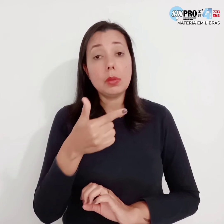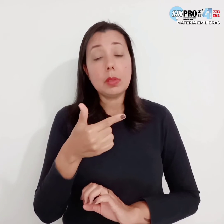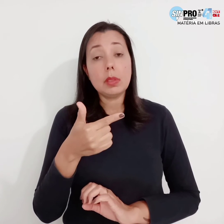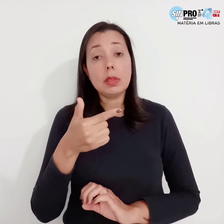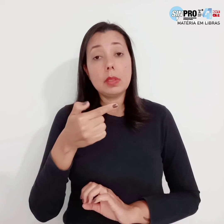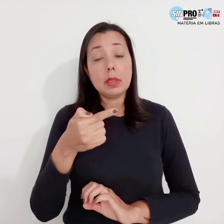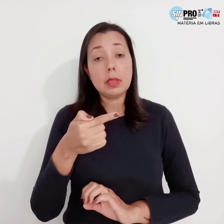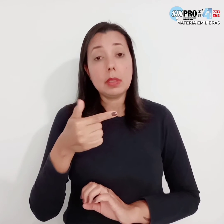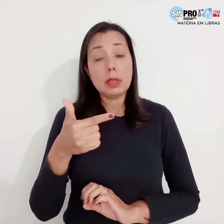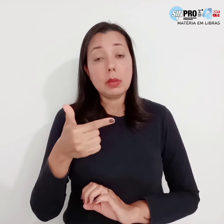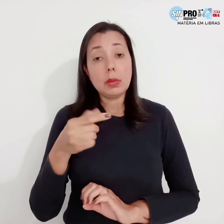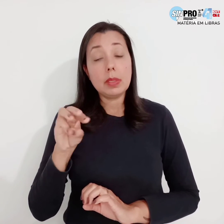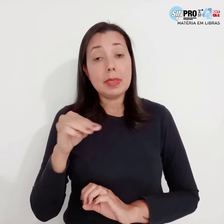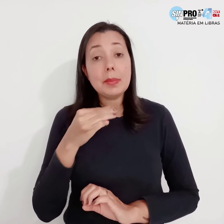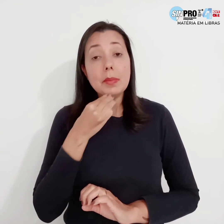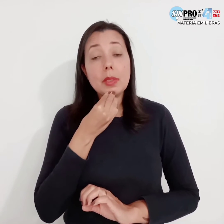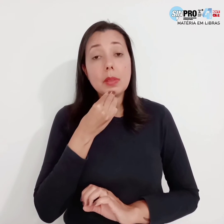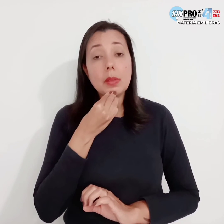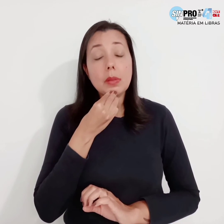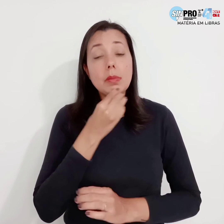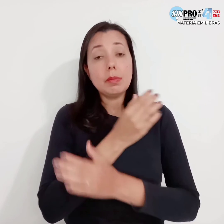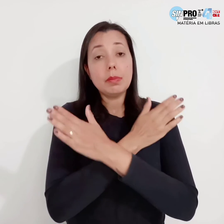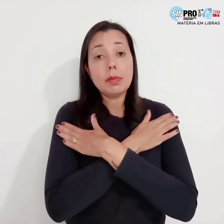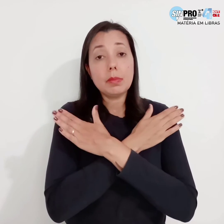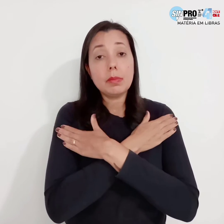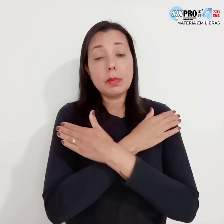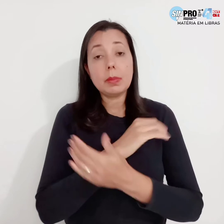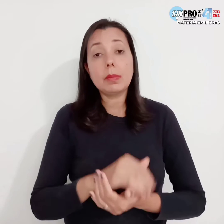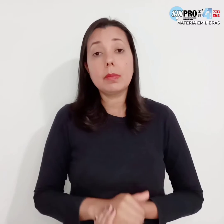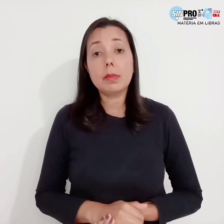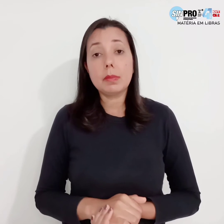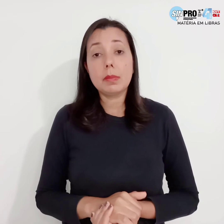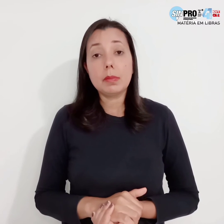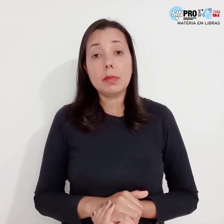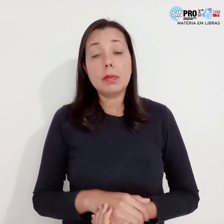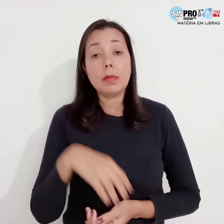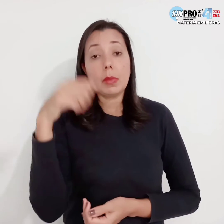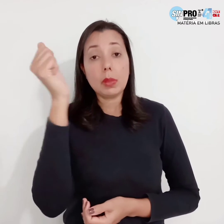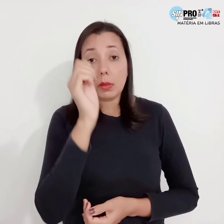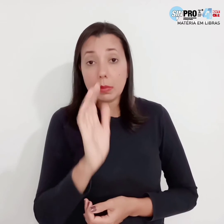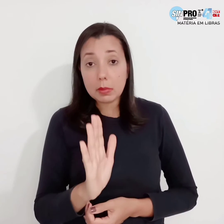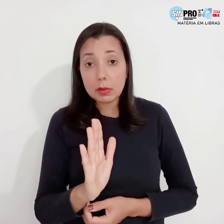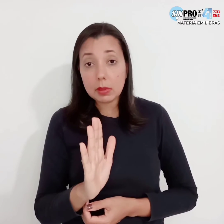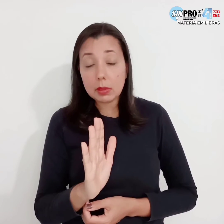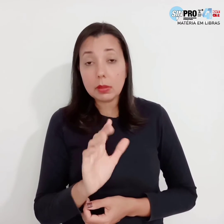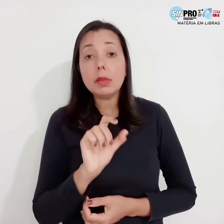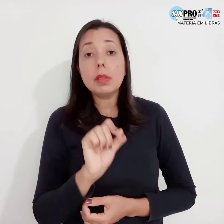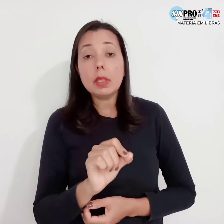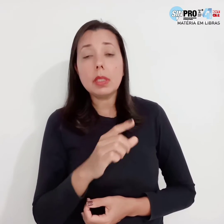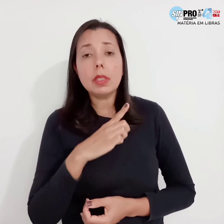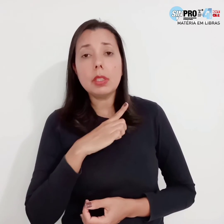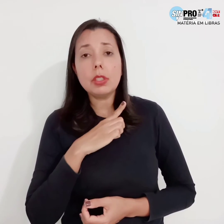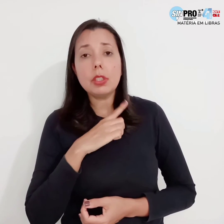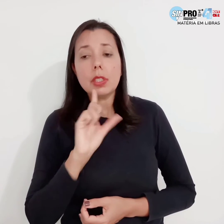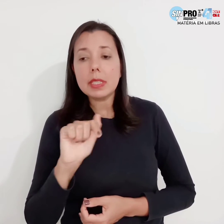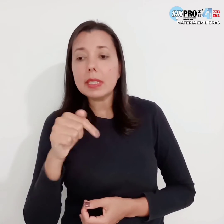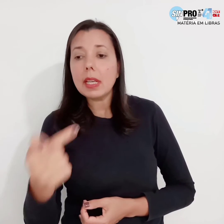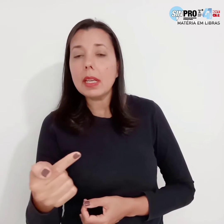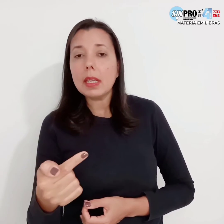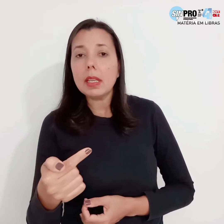14.272.000 desempregados. O Brasil, que havia saído do mapa da